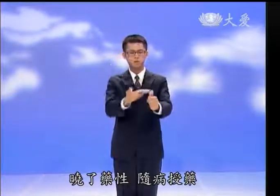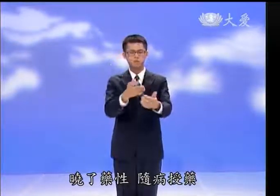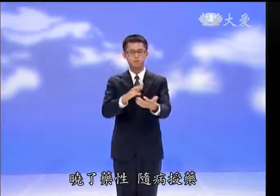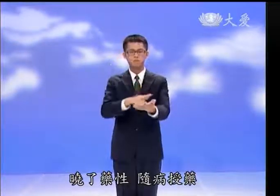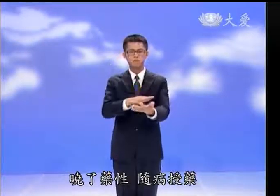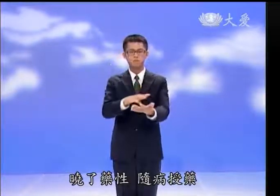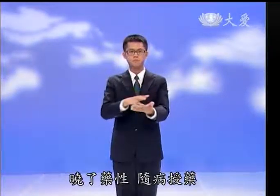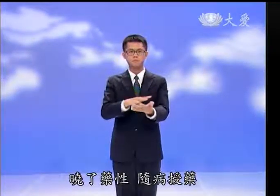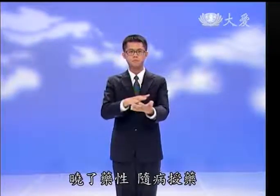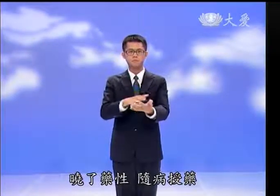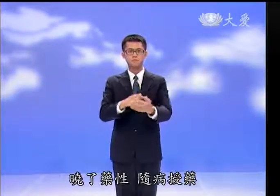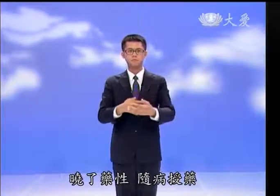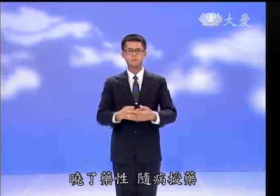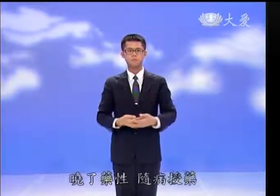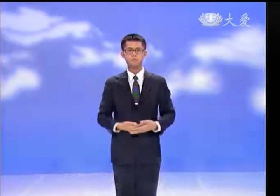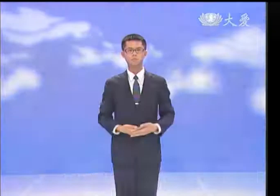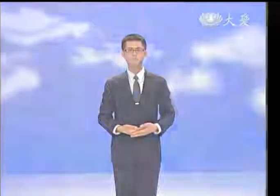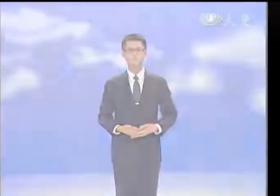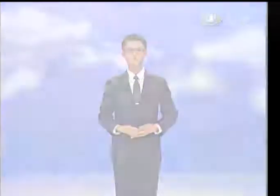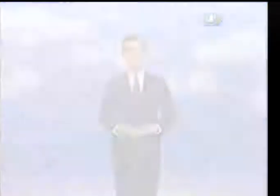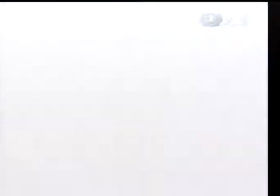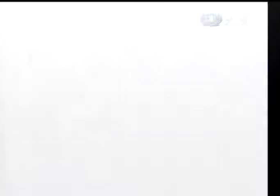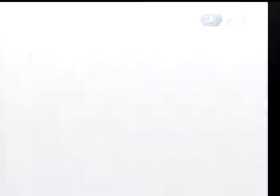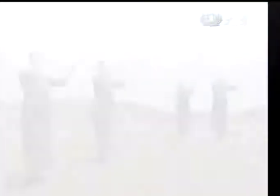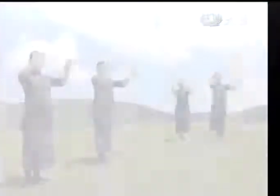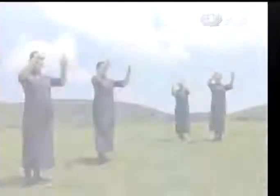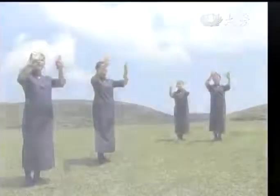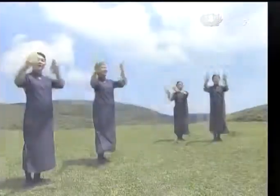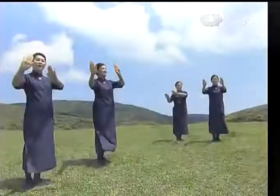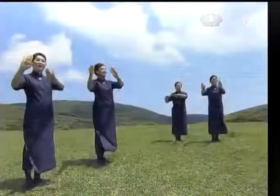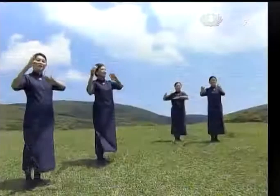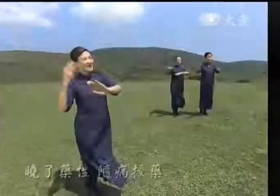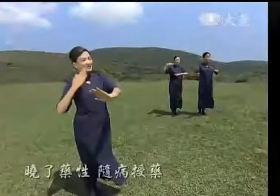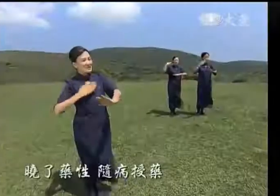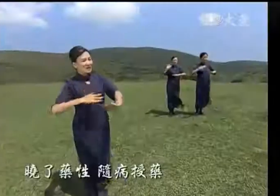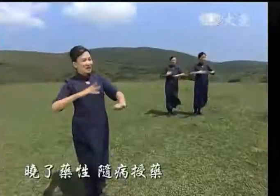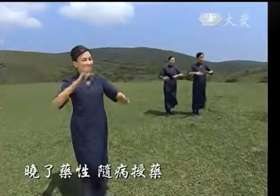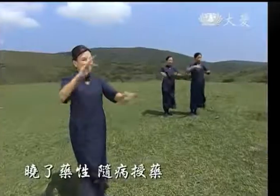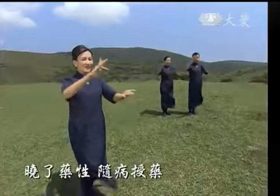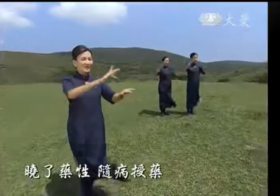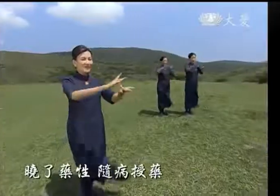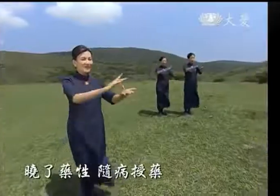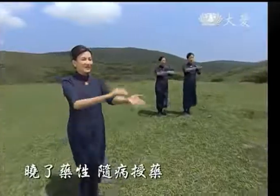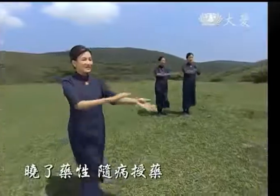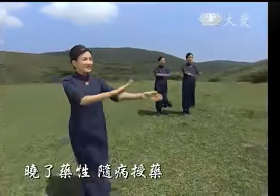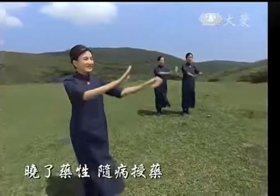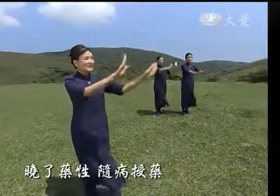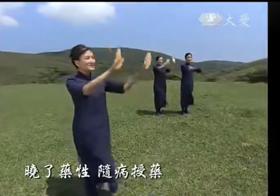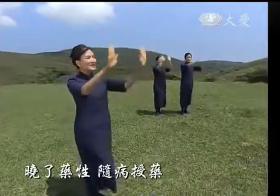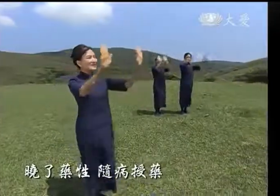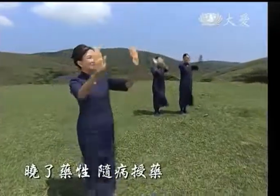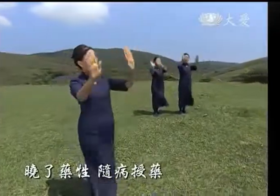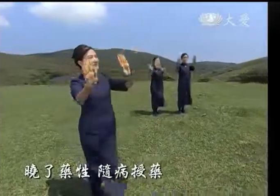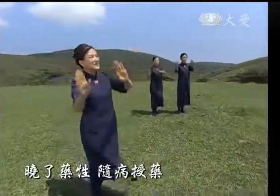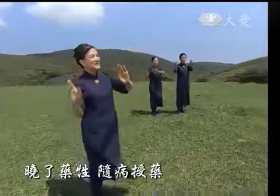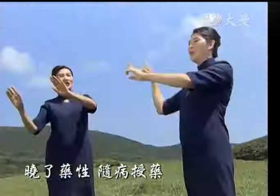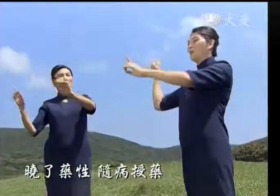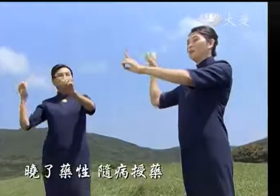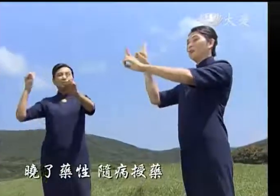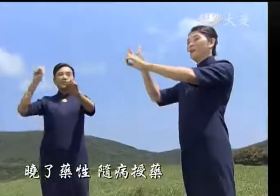药。 分别冥想，小了药性，